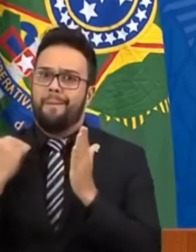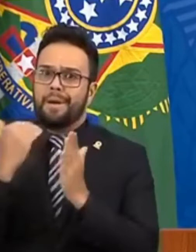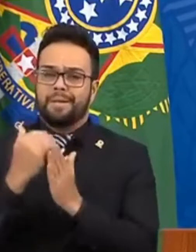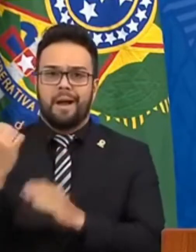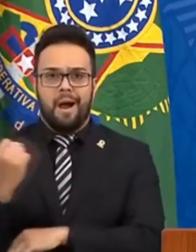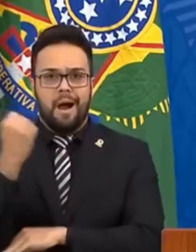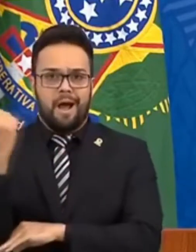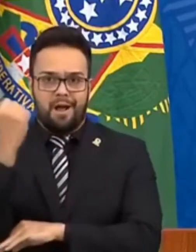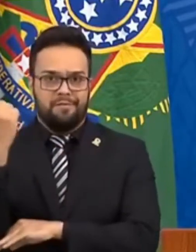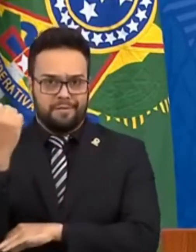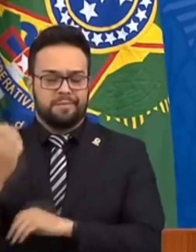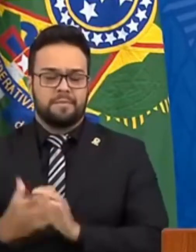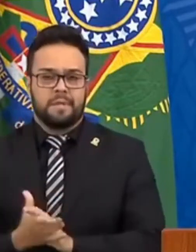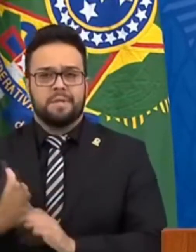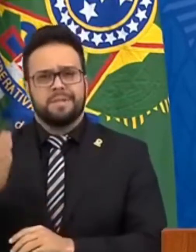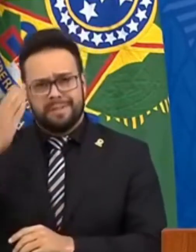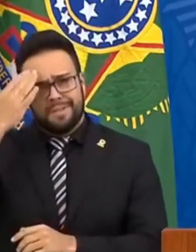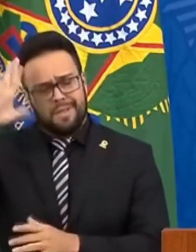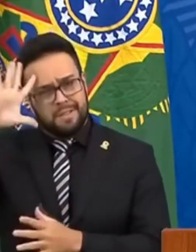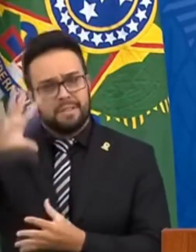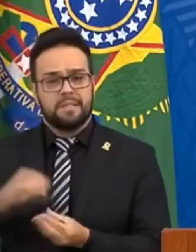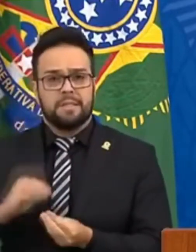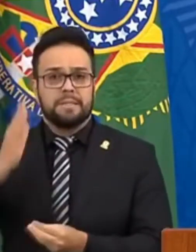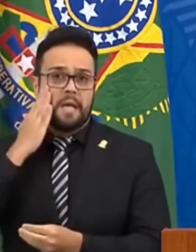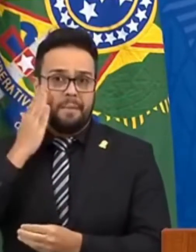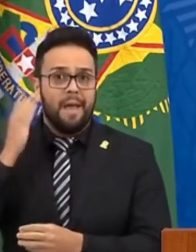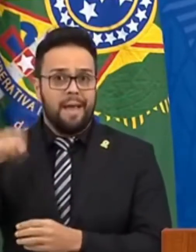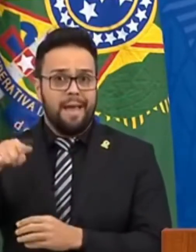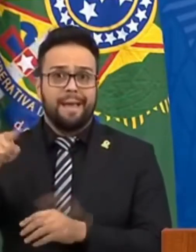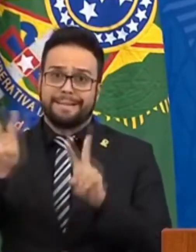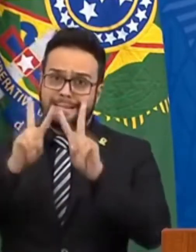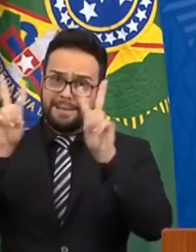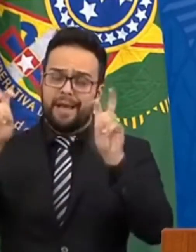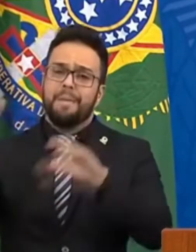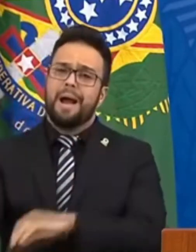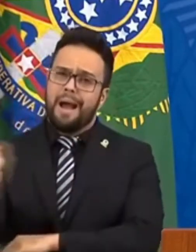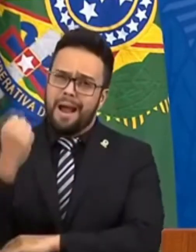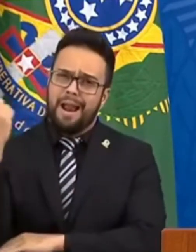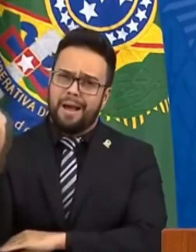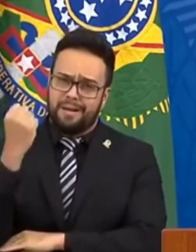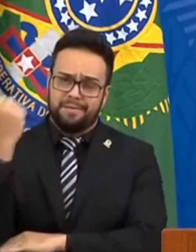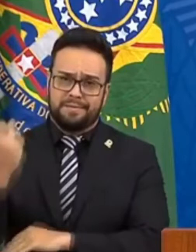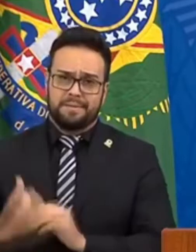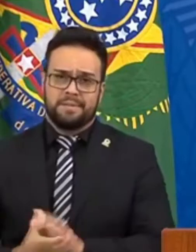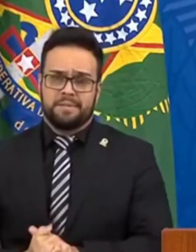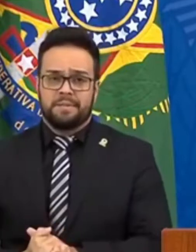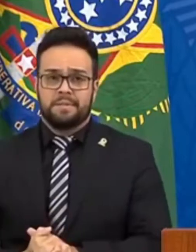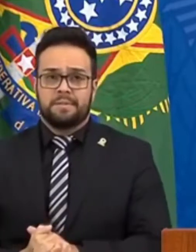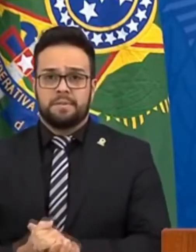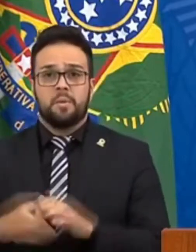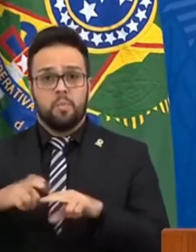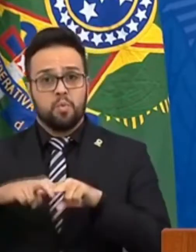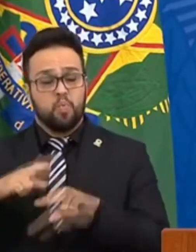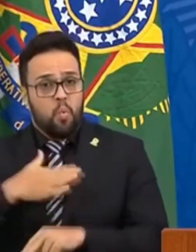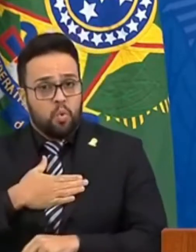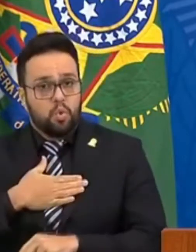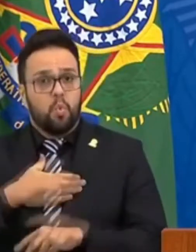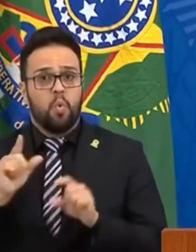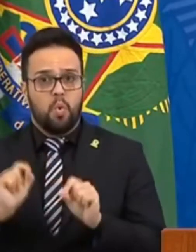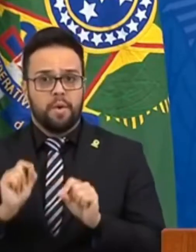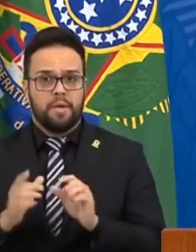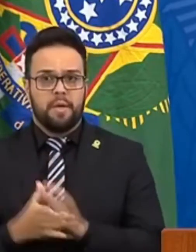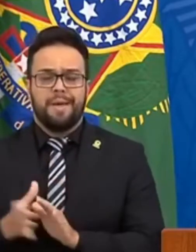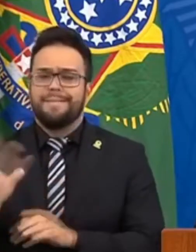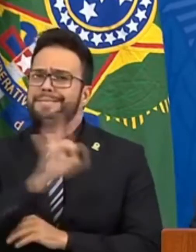entendemos perfeitamente a gravidade da situação gostaríamos que